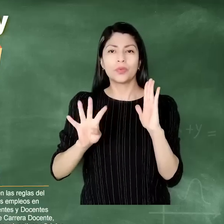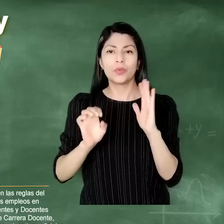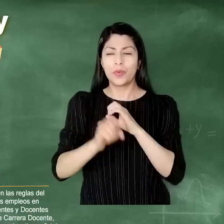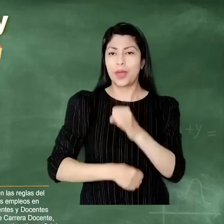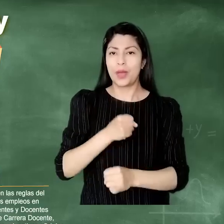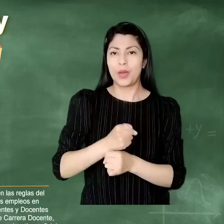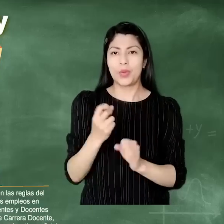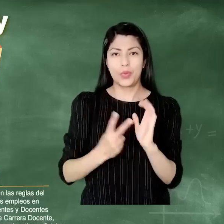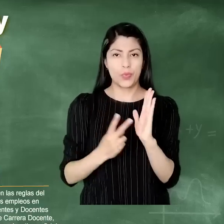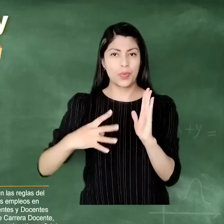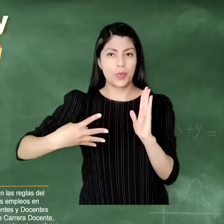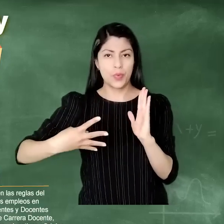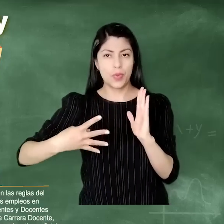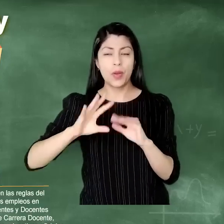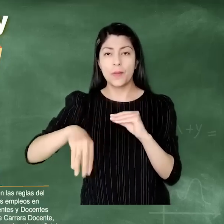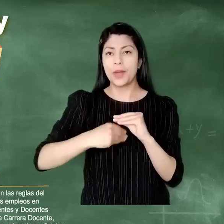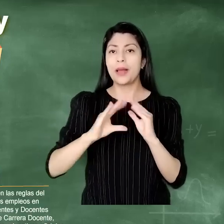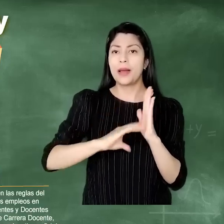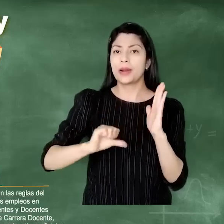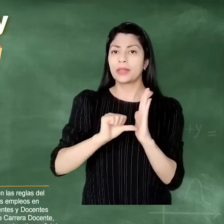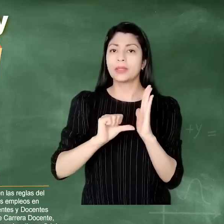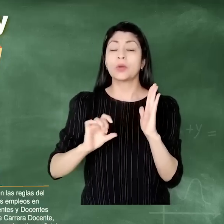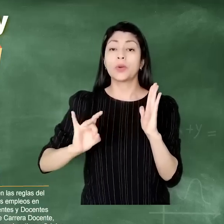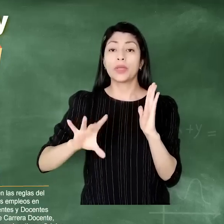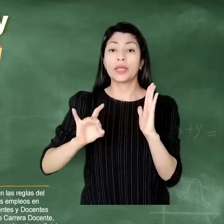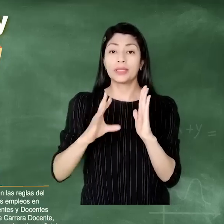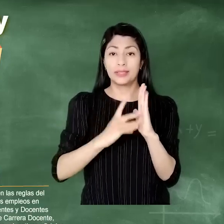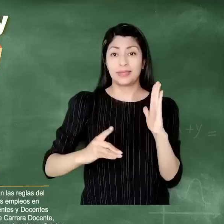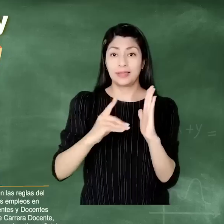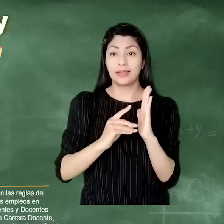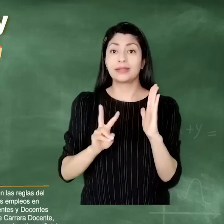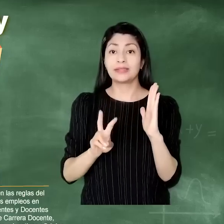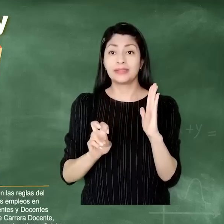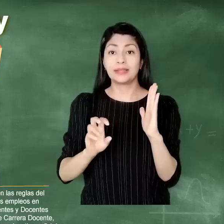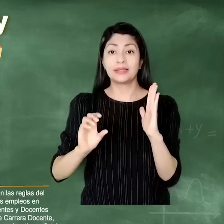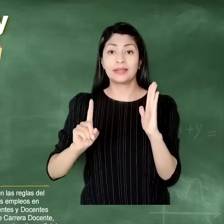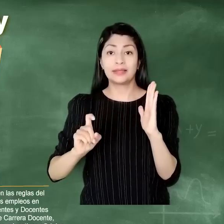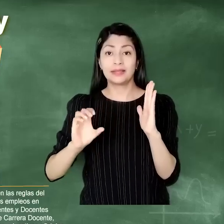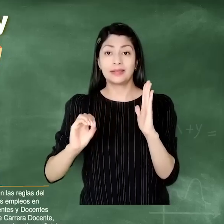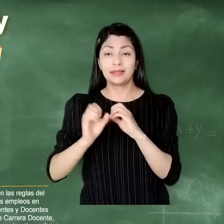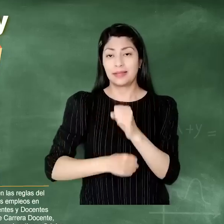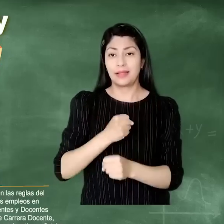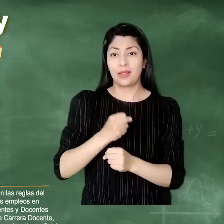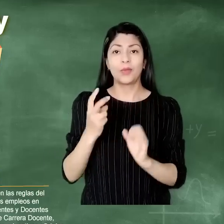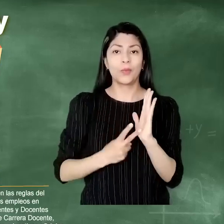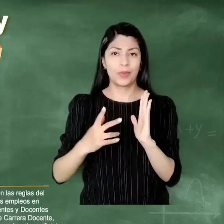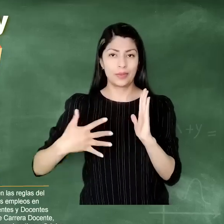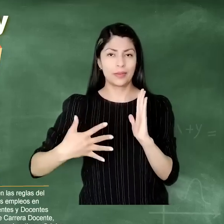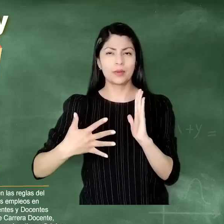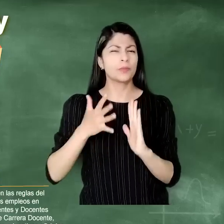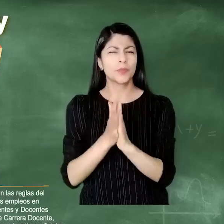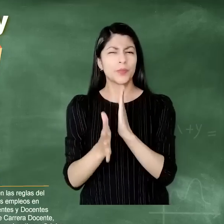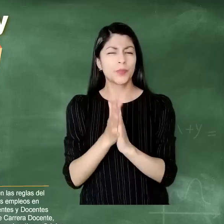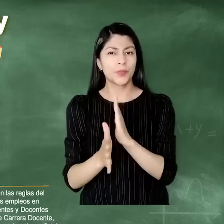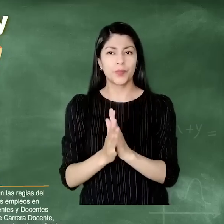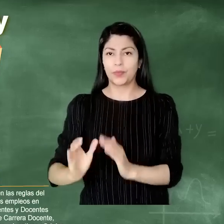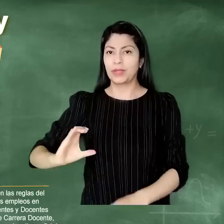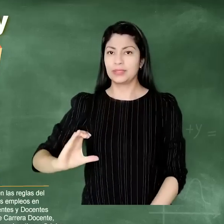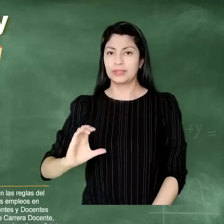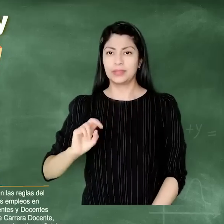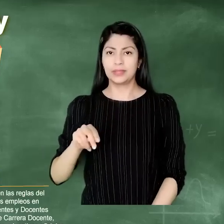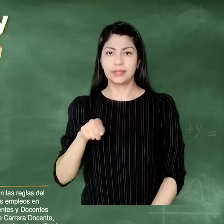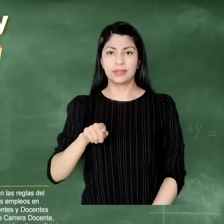Ley 909 de 2004, y del artículo 15 del Decreto Ley 760 de 2005,